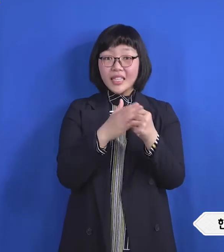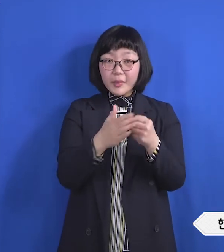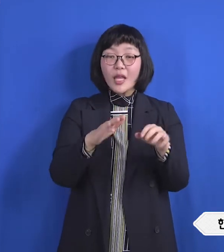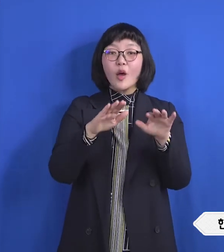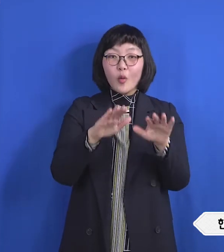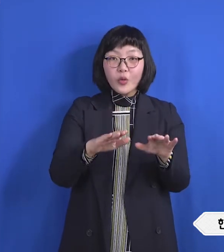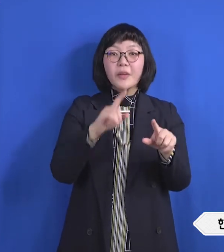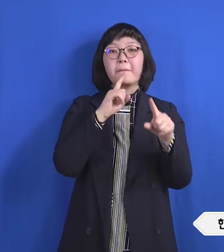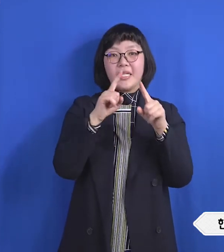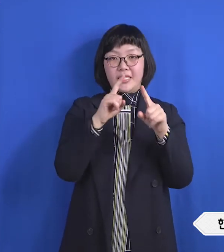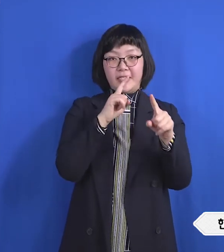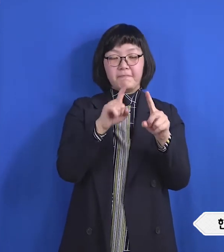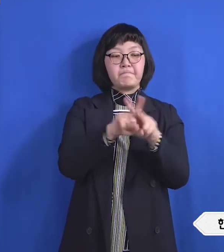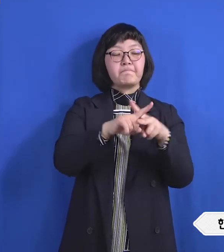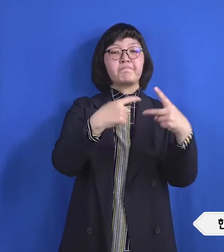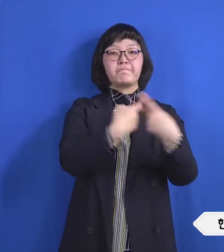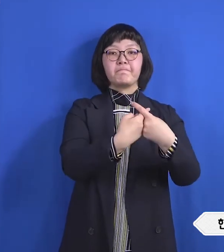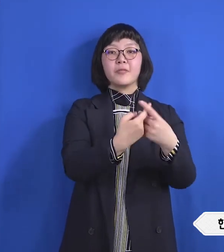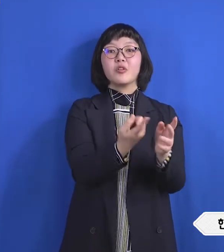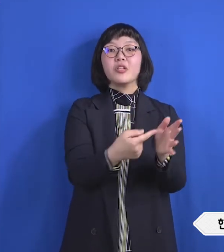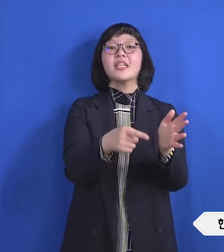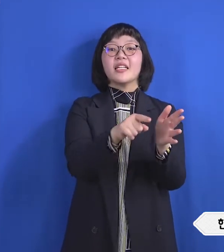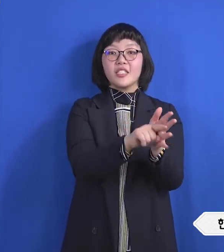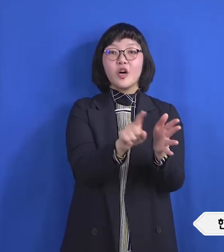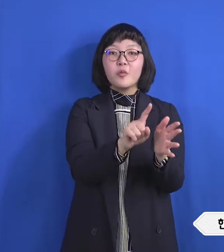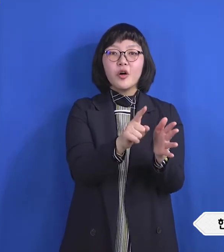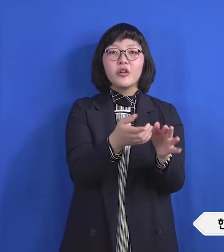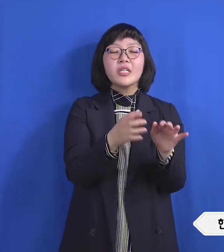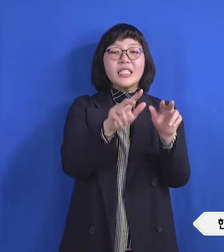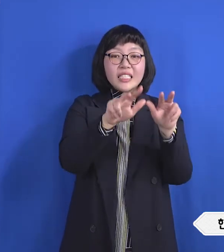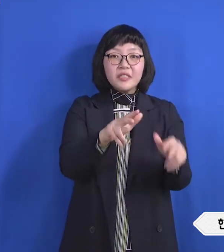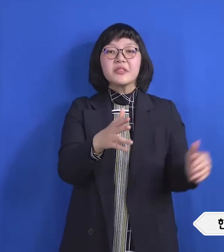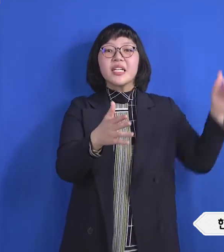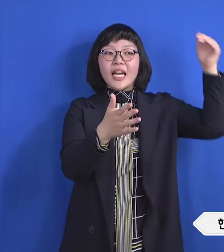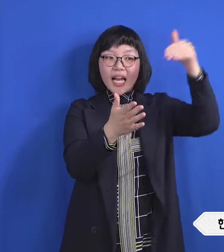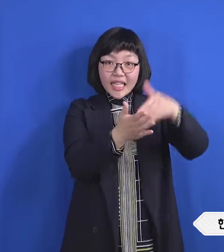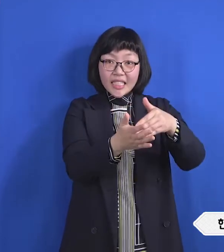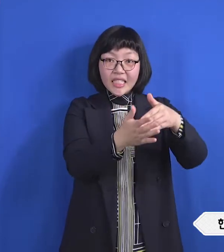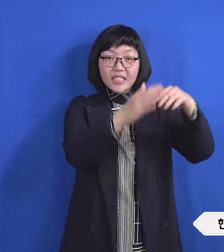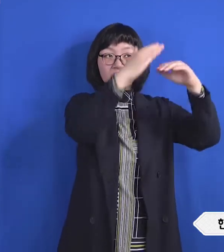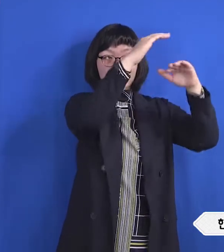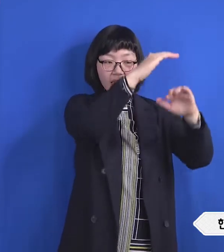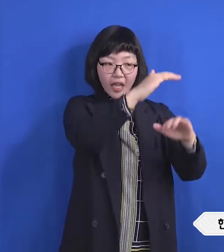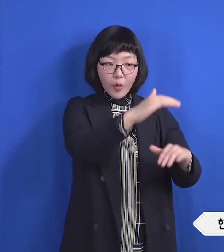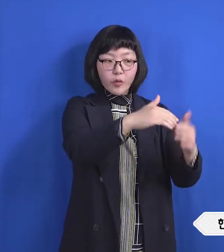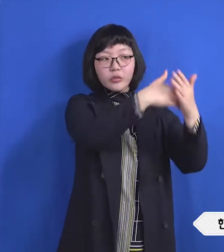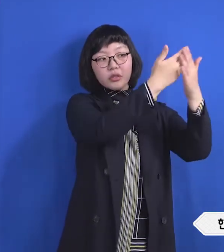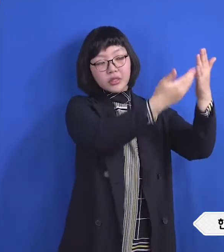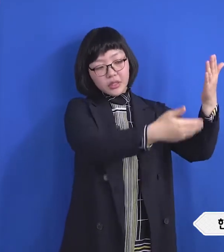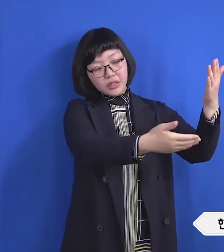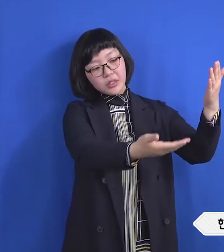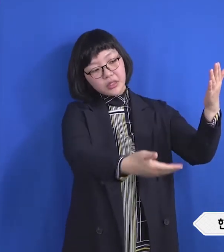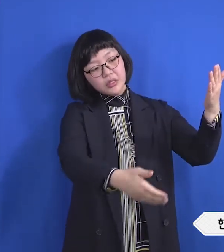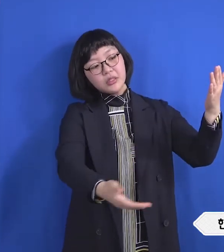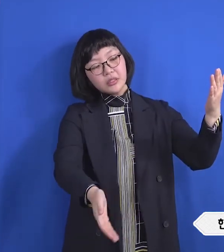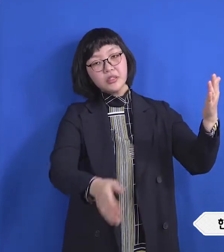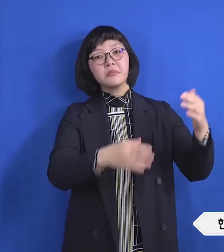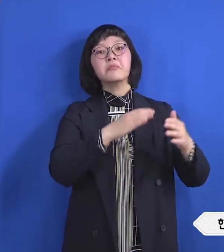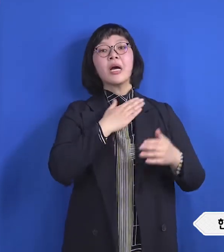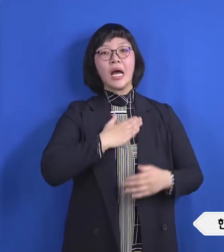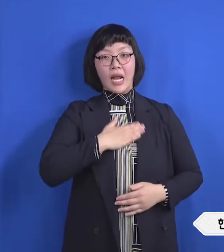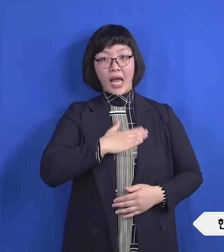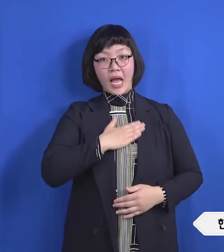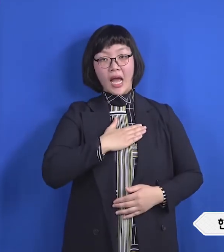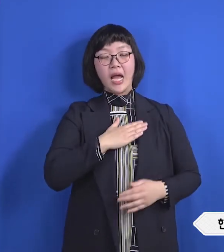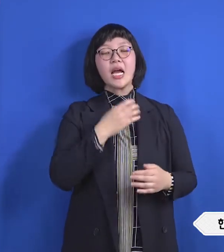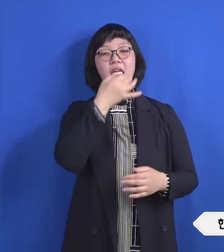오늘의 본문을 정확하게 이해하기 위해서는 이때까지 계속되어 온 흐름이 어떠한가